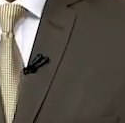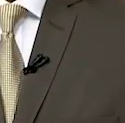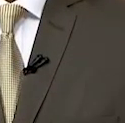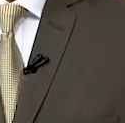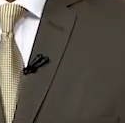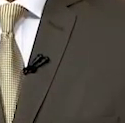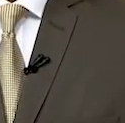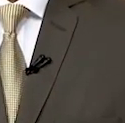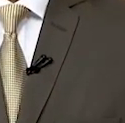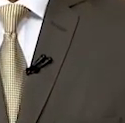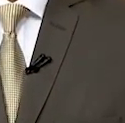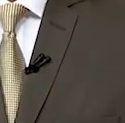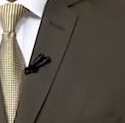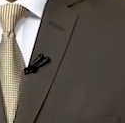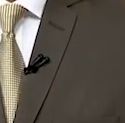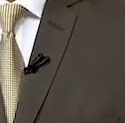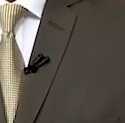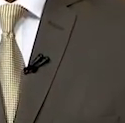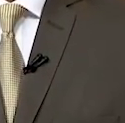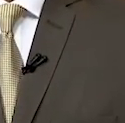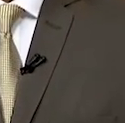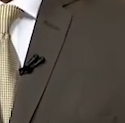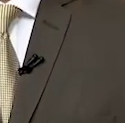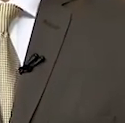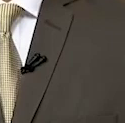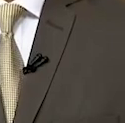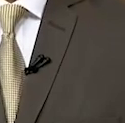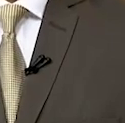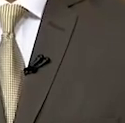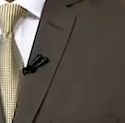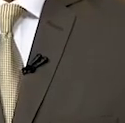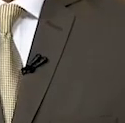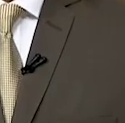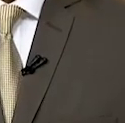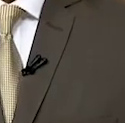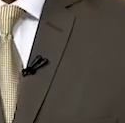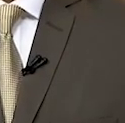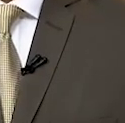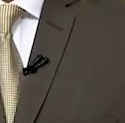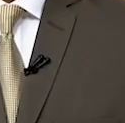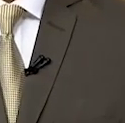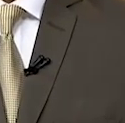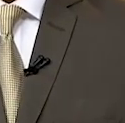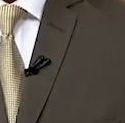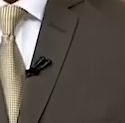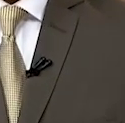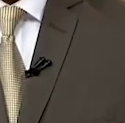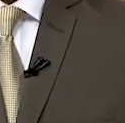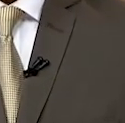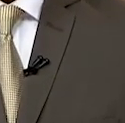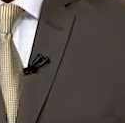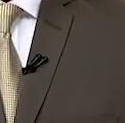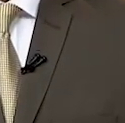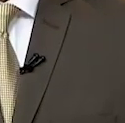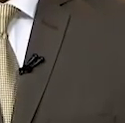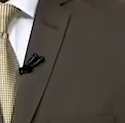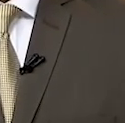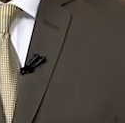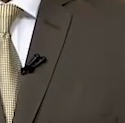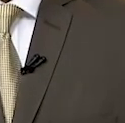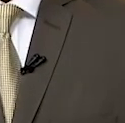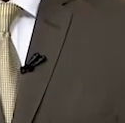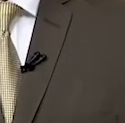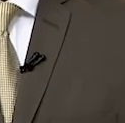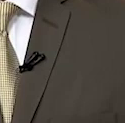Essas sim são medidas que se espera com rapidez, agilidade e assertividade dos governos dos estados e também do